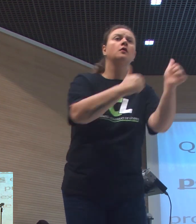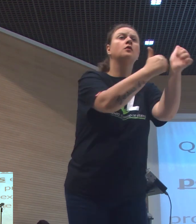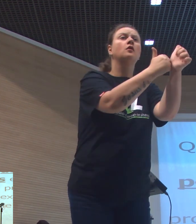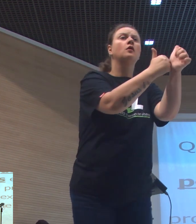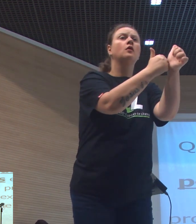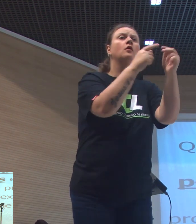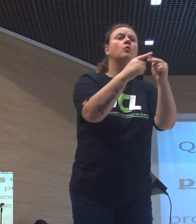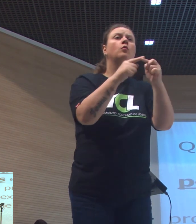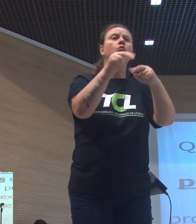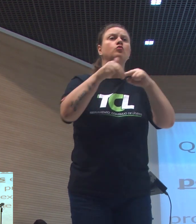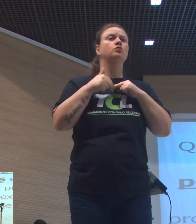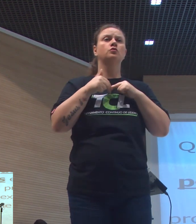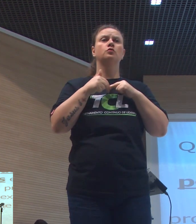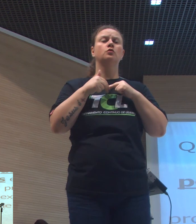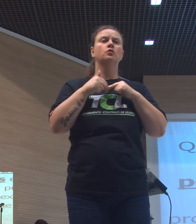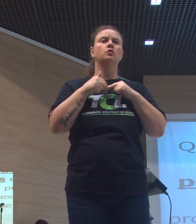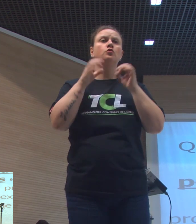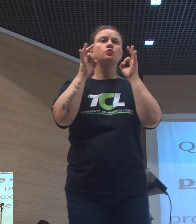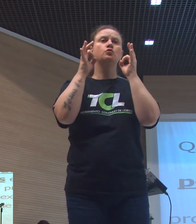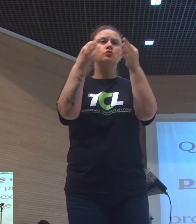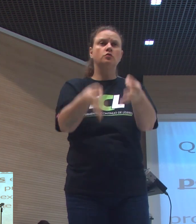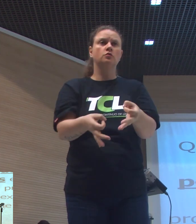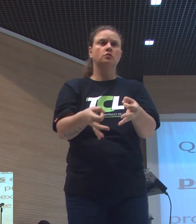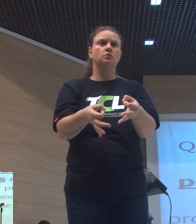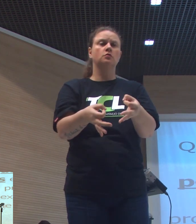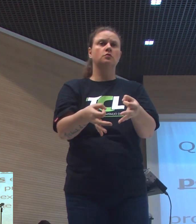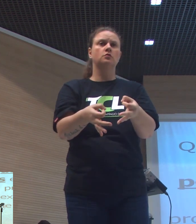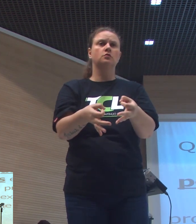justiça. Mas Jesus disse que nós somos